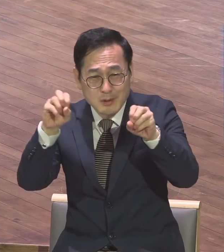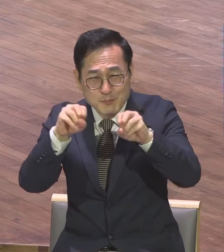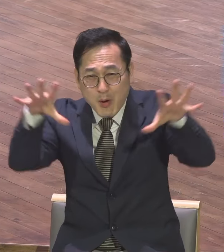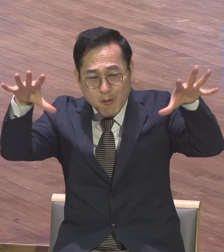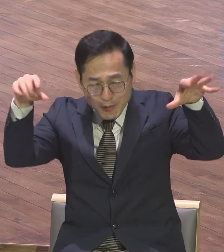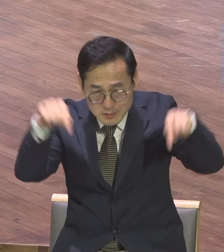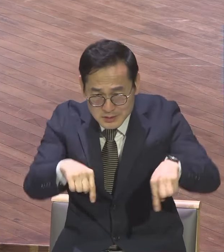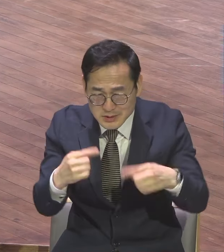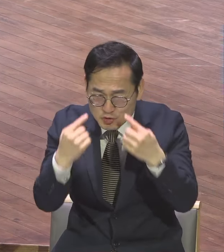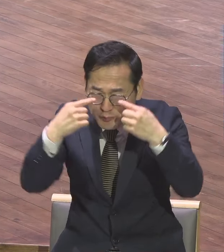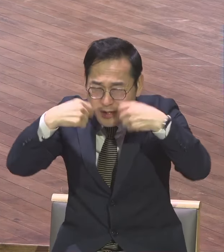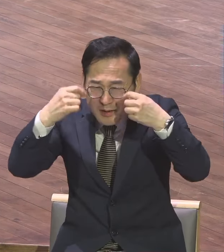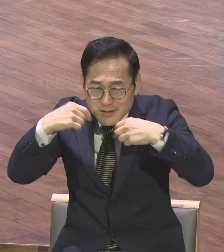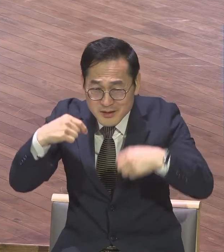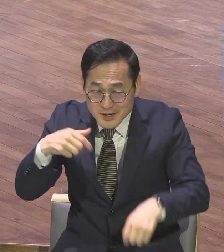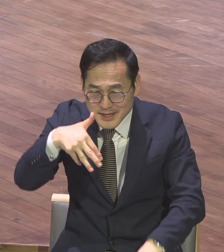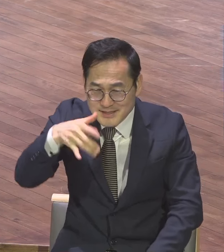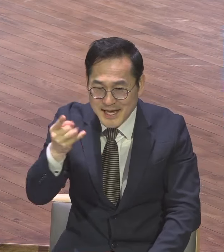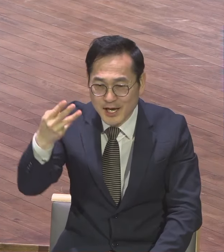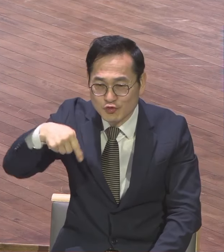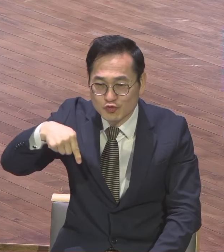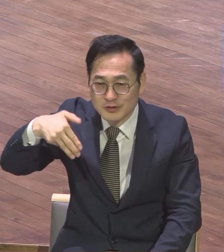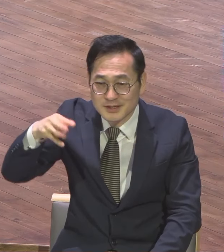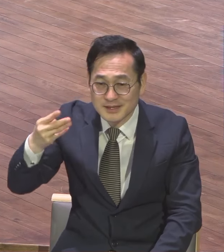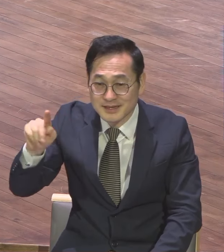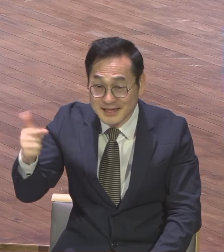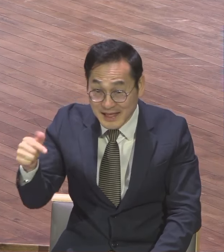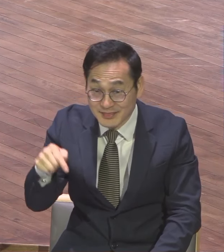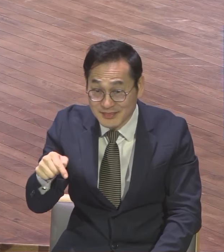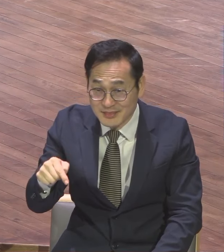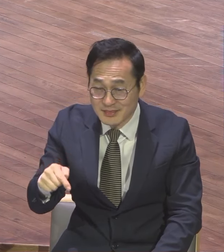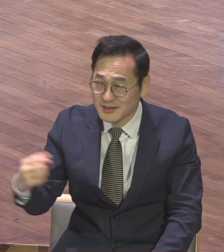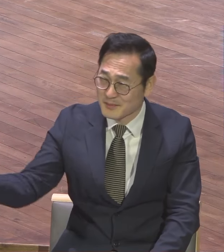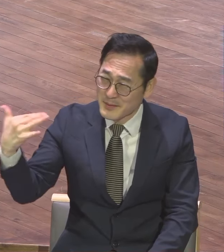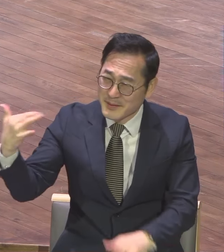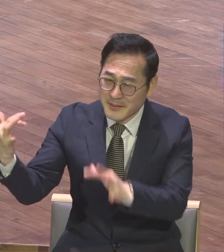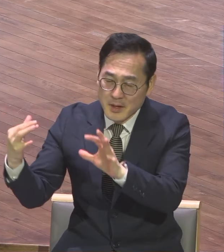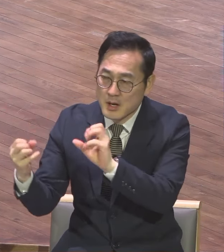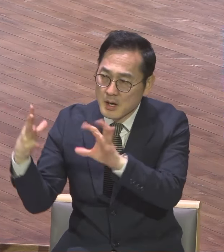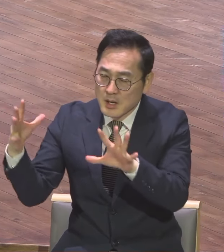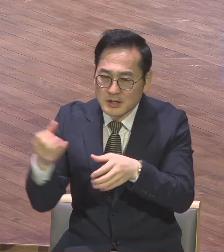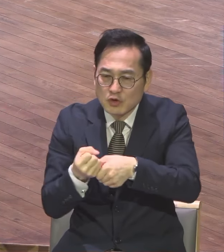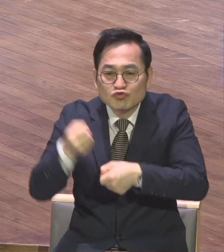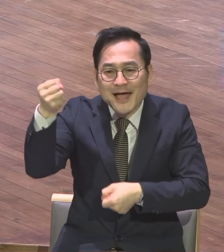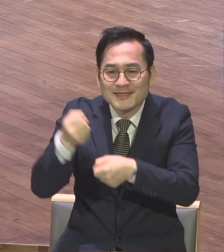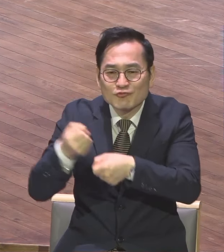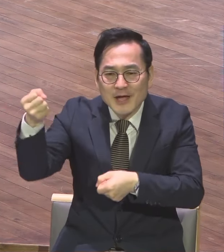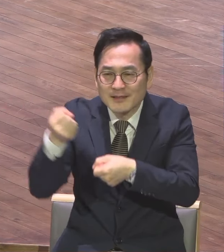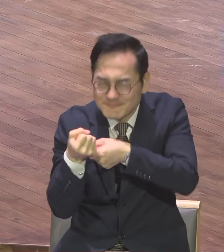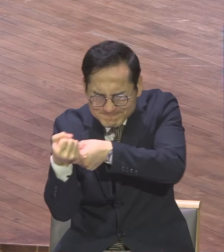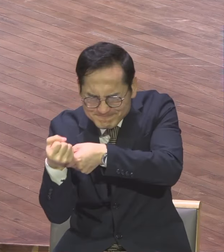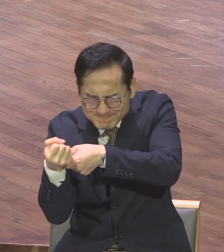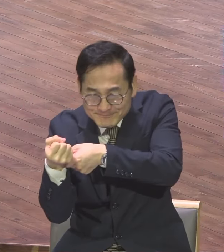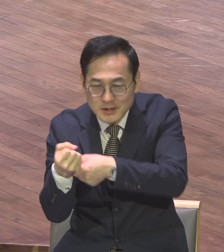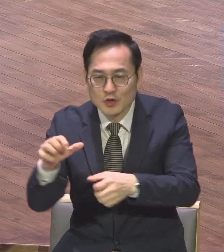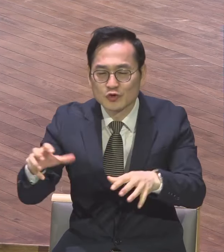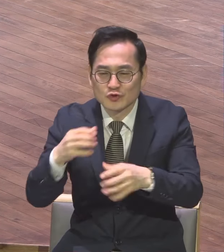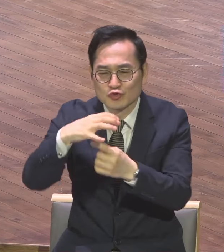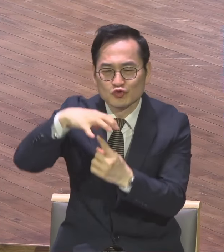말을 하고 있습니다. 두 번에 걸쳐서 민주화 운동을 크게 그렇게 펼쳤는데 성공을 하지